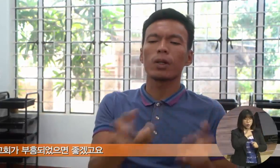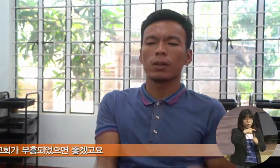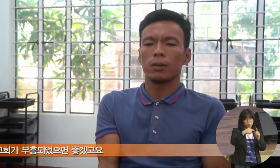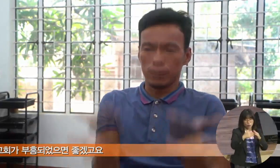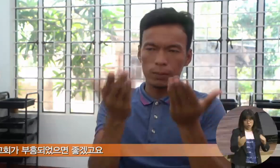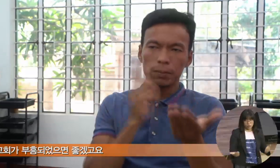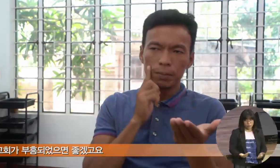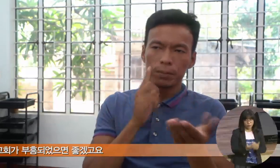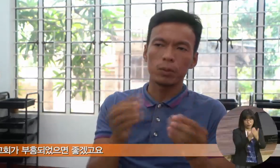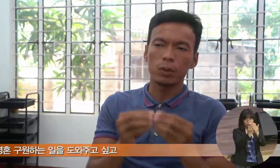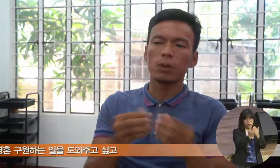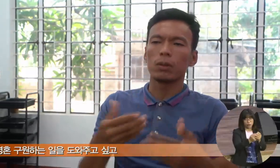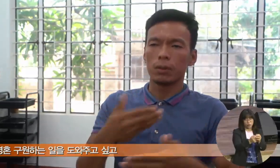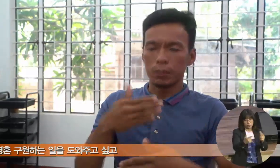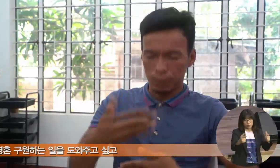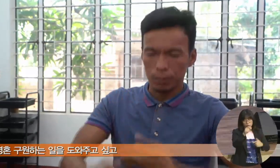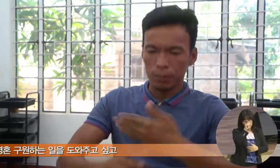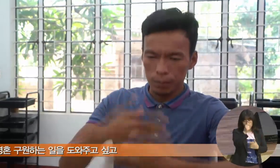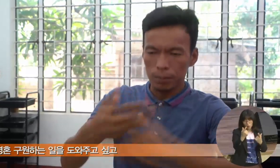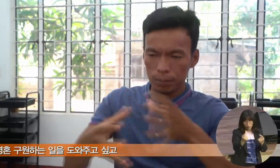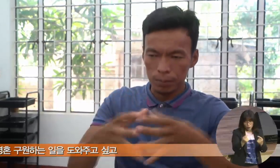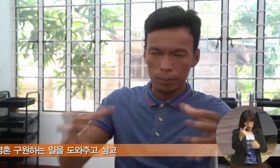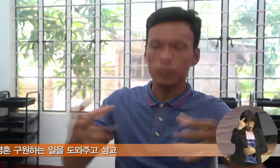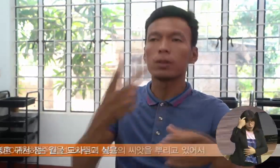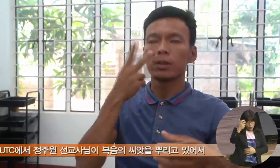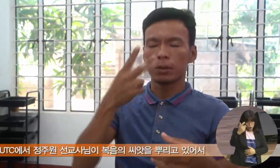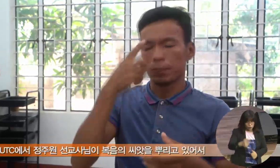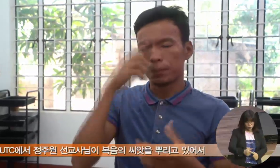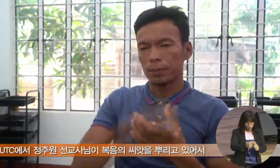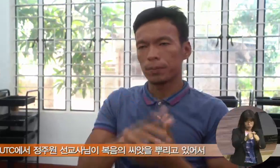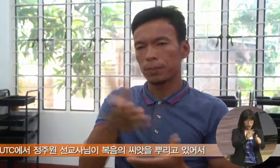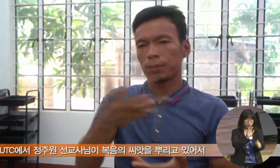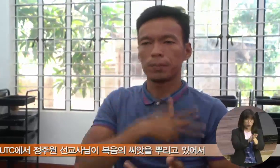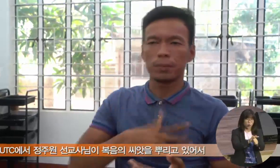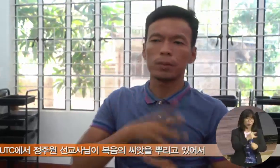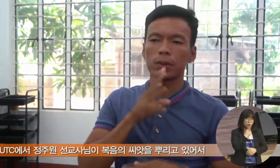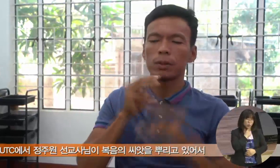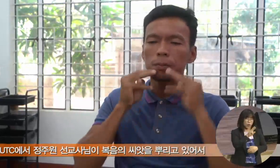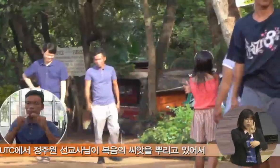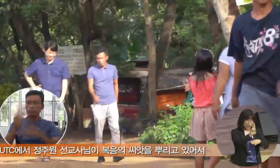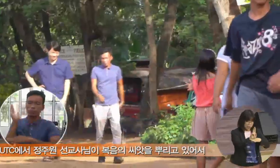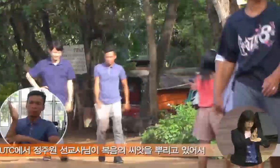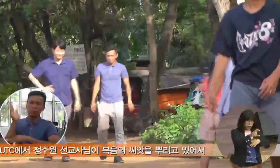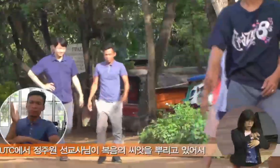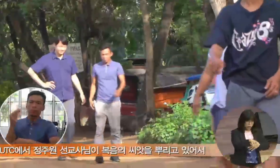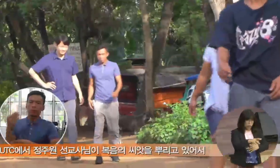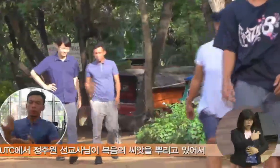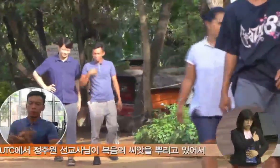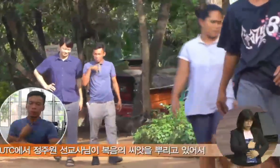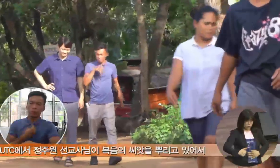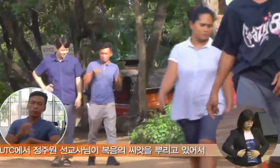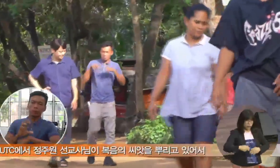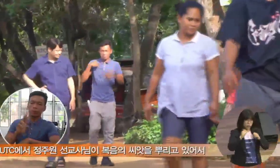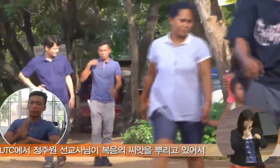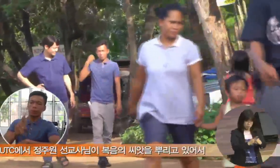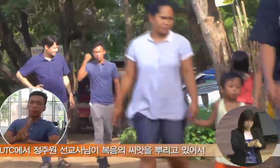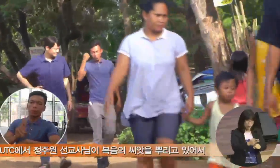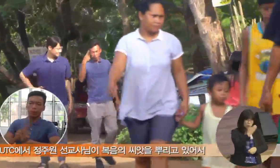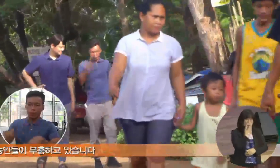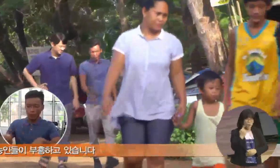좋겠고요. 영혼 구원하는 일을 도와주고 싶고 RUTC에서 정주원 선교사님이 복음의 씨앗을 뿌리고 있어서